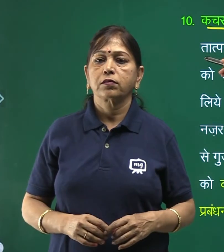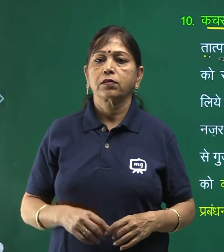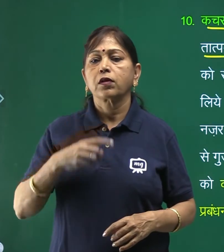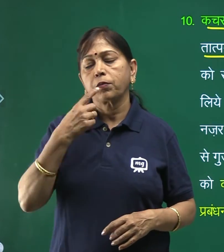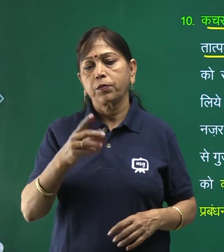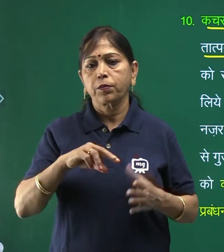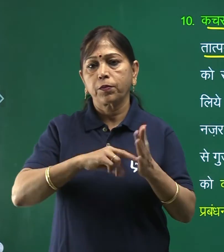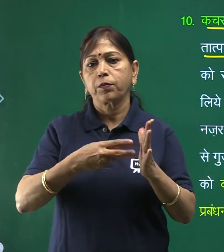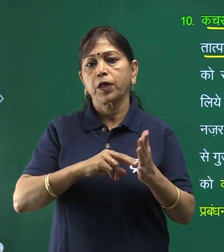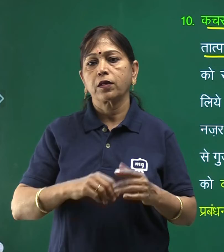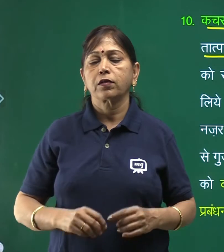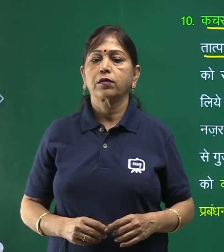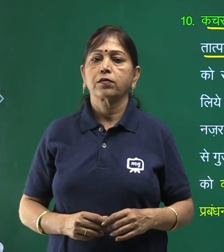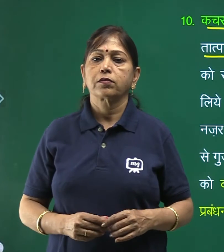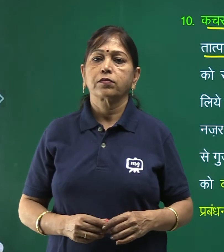तात्पर्य